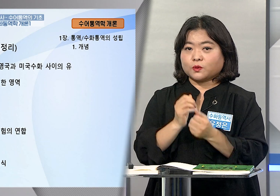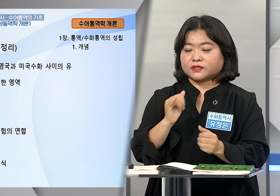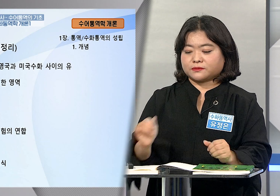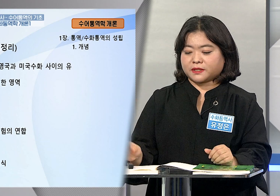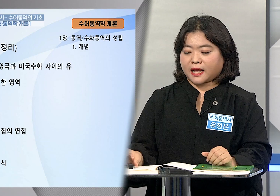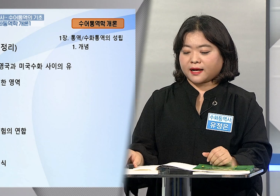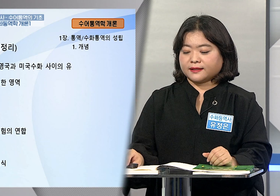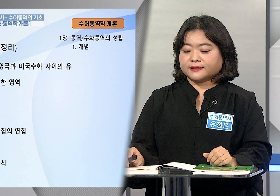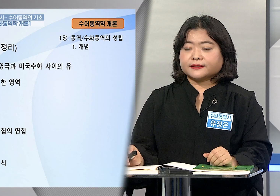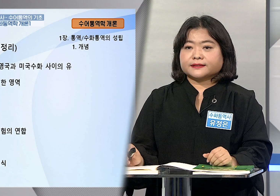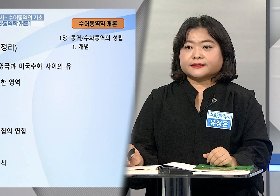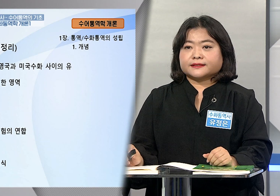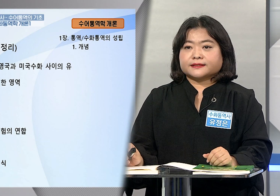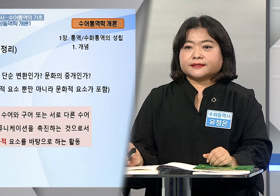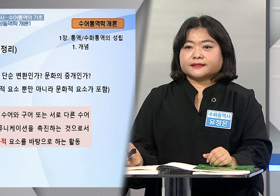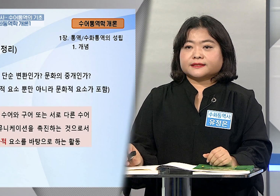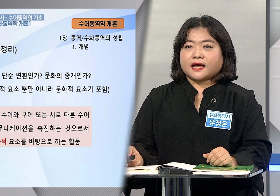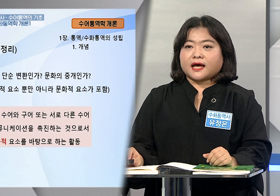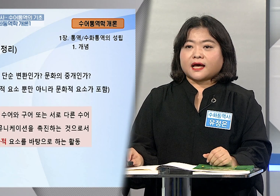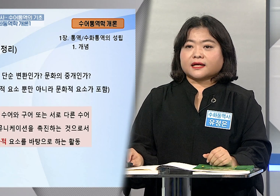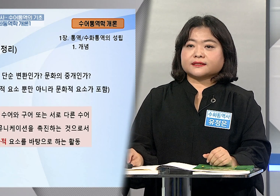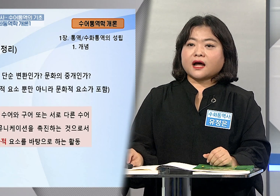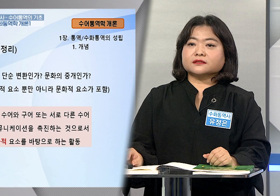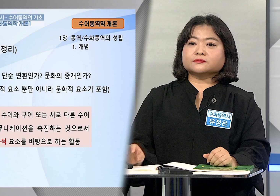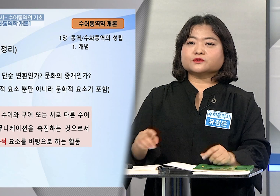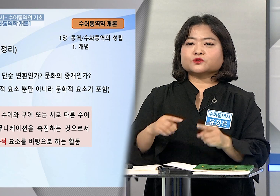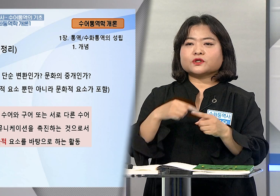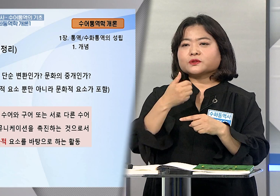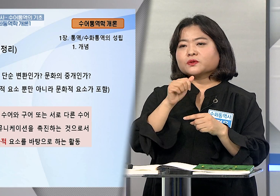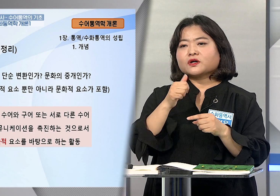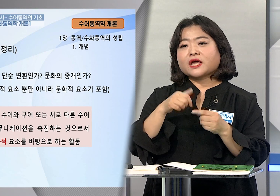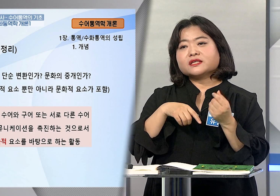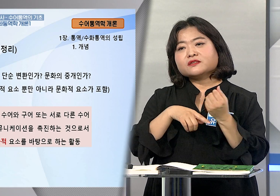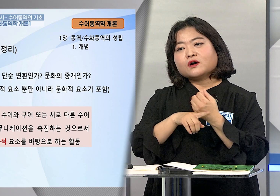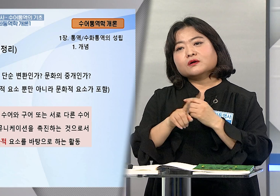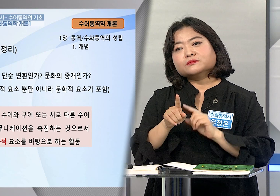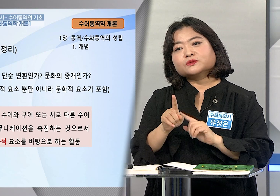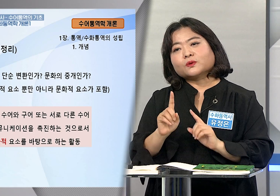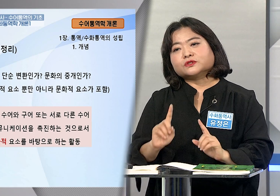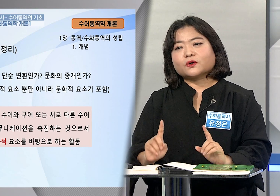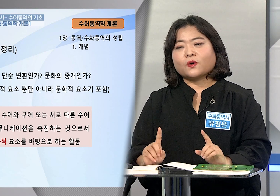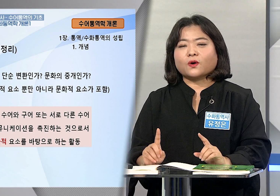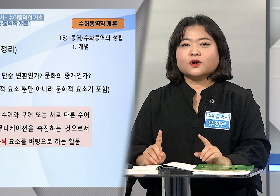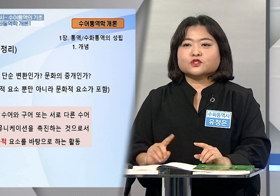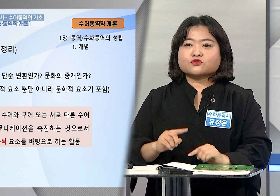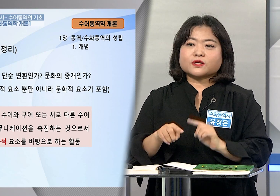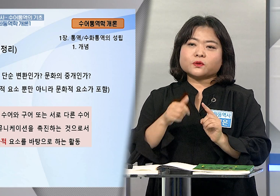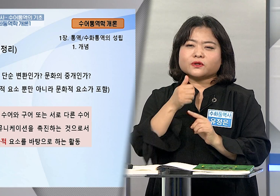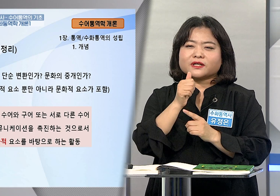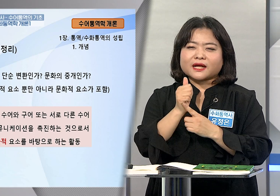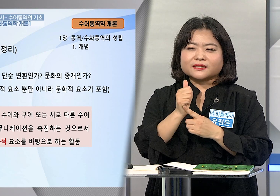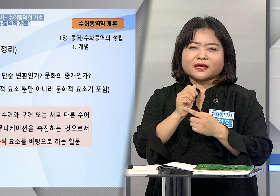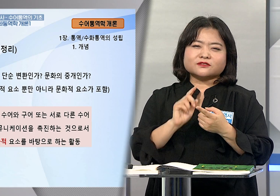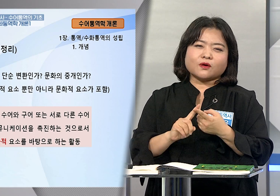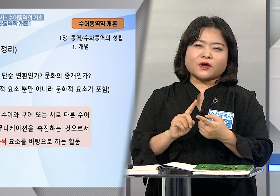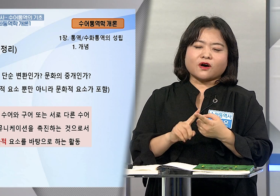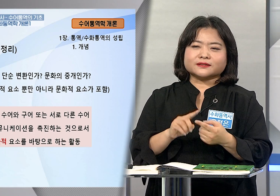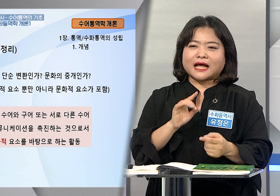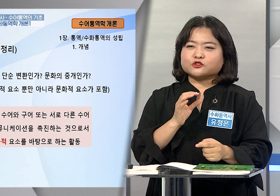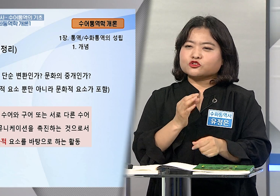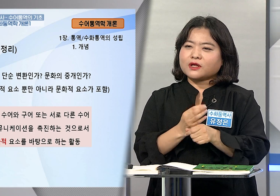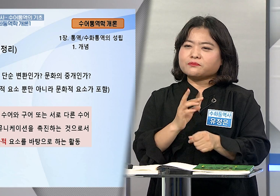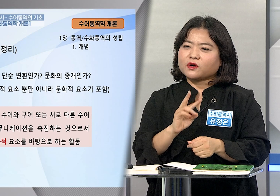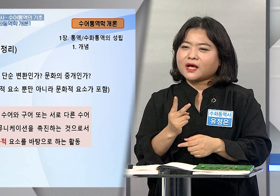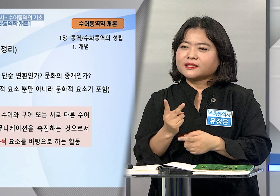이야기를 하고 있습니다. 자, 다음 수화 통역의 이념으로는요. 수화 통역이라는 게